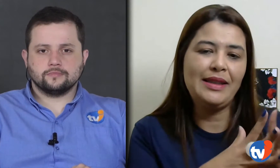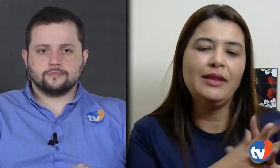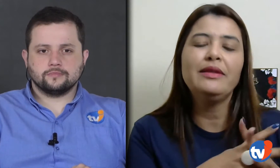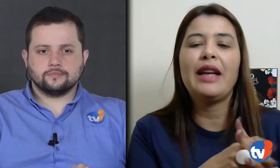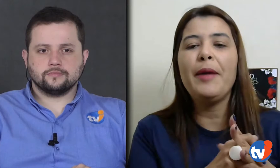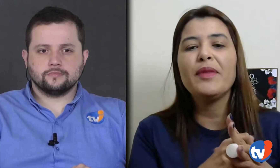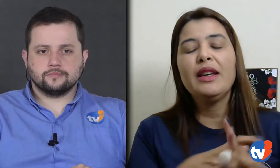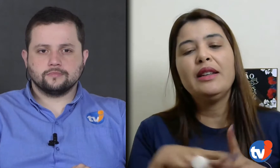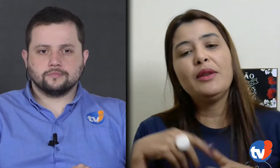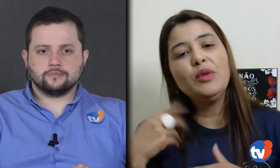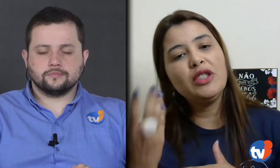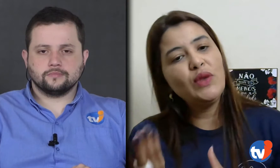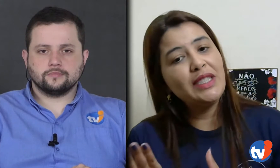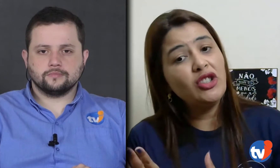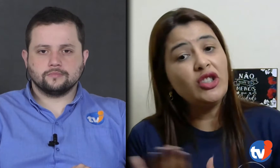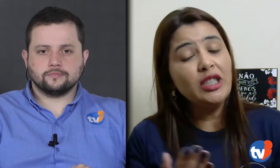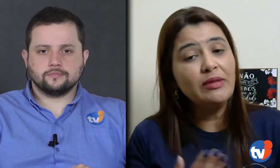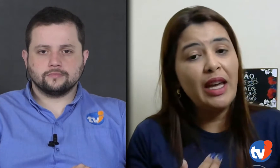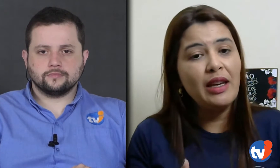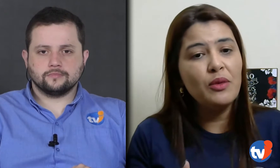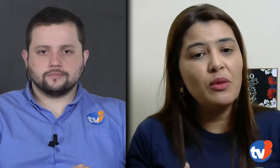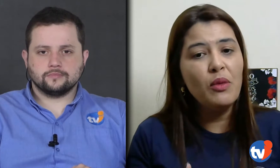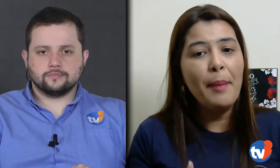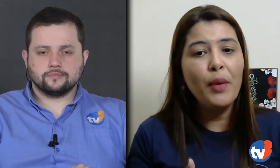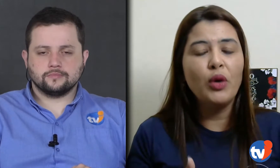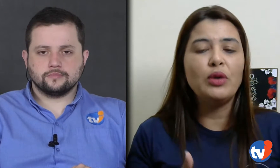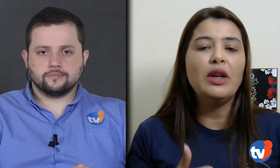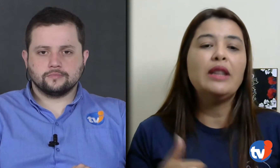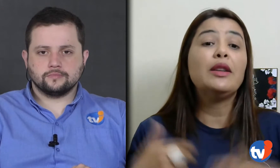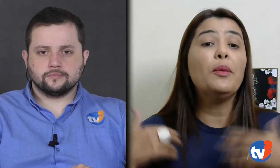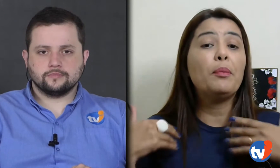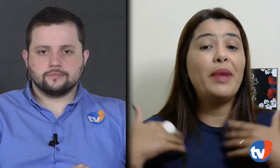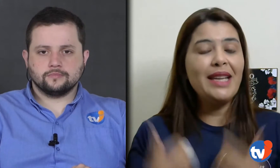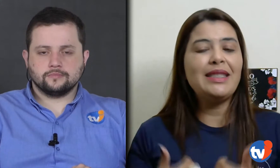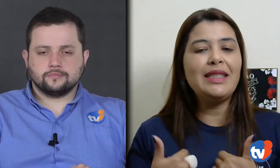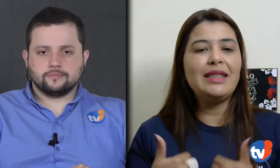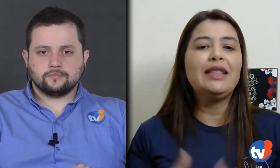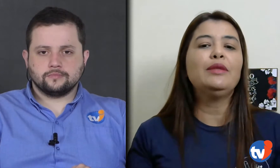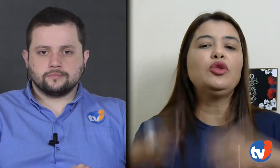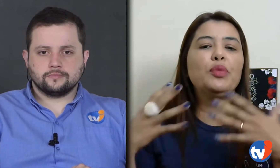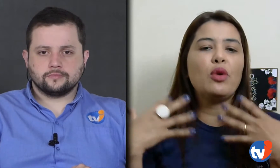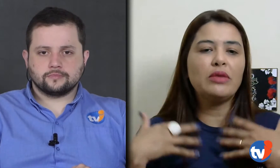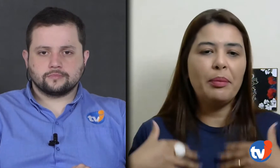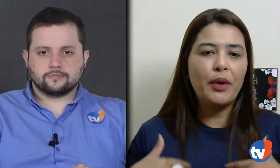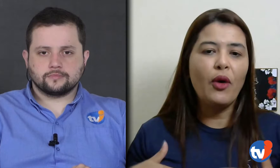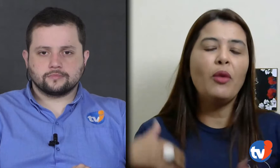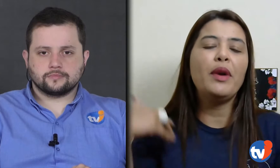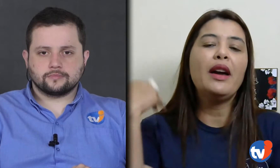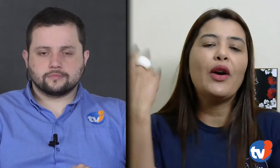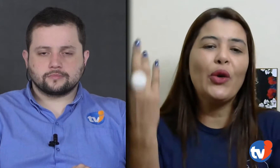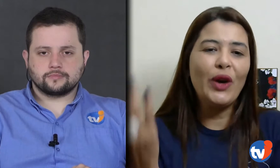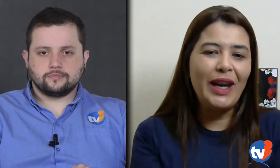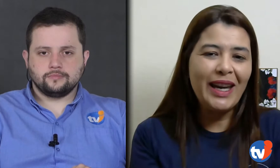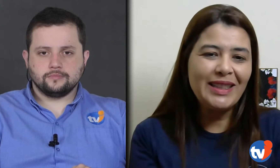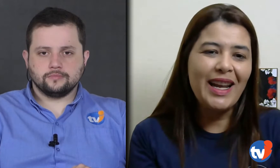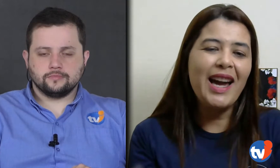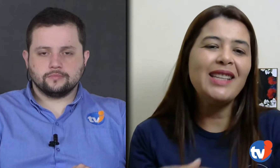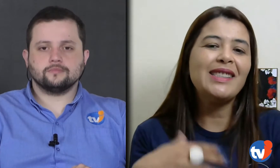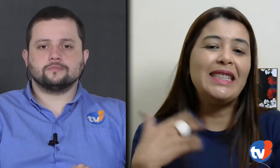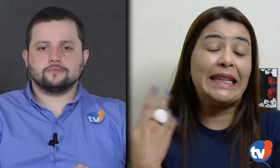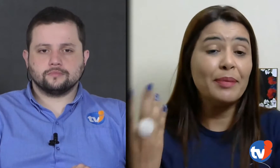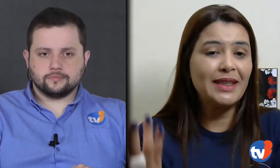da educação, tá? Então, muitas vezes a gente não tem um apoio. Então, precisamos, por conta própria,